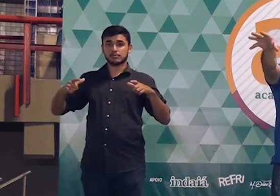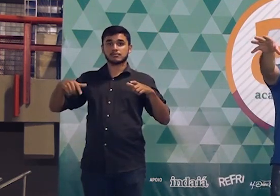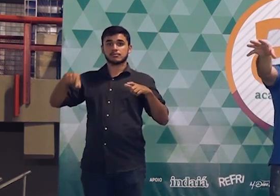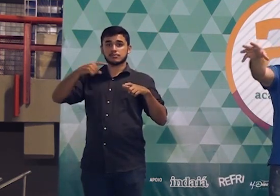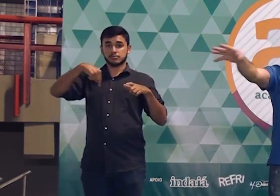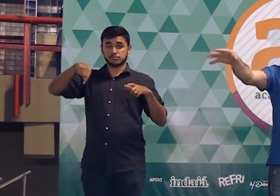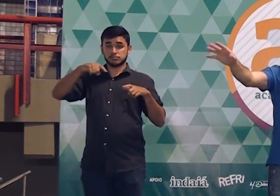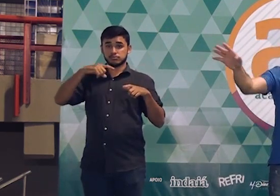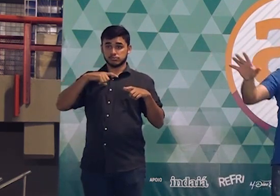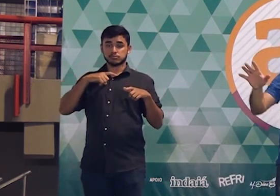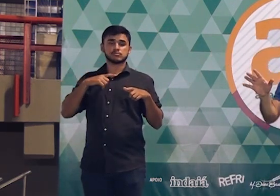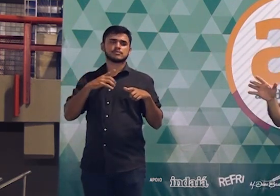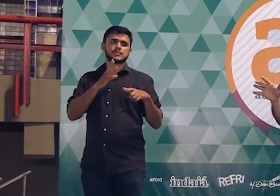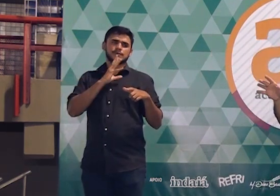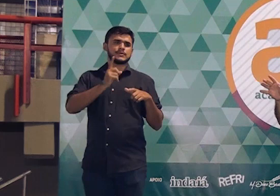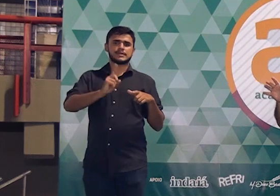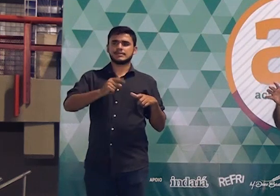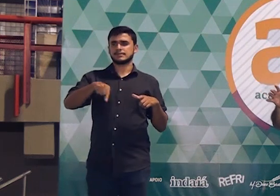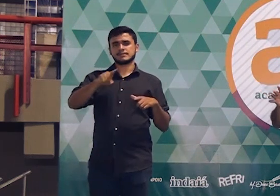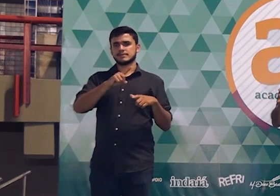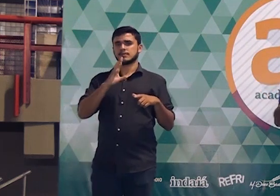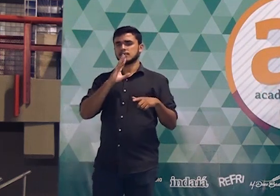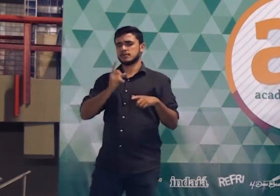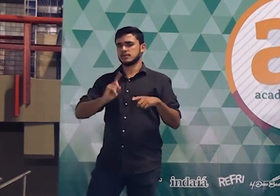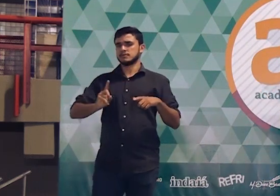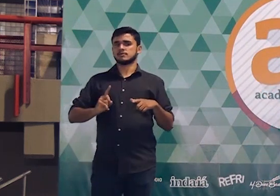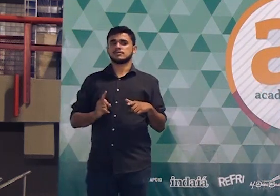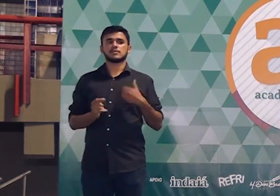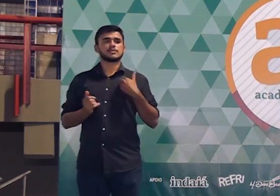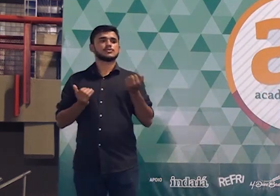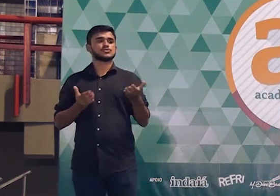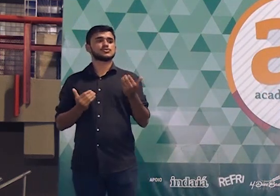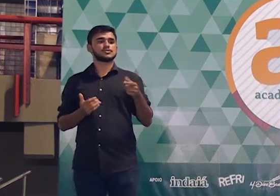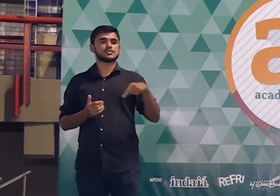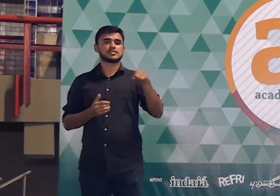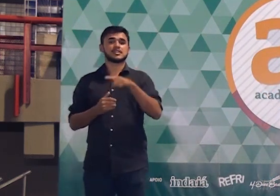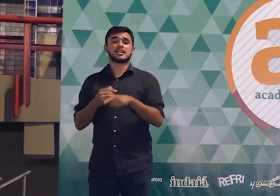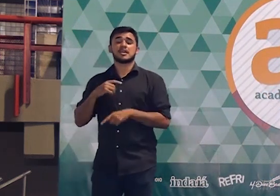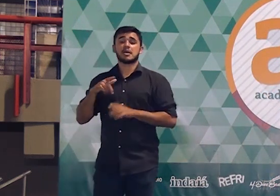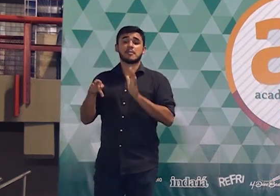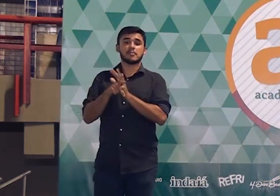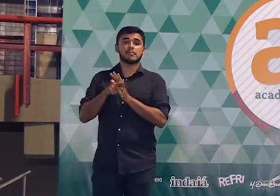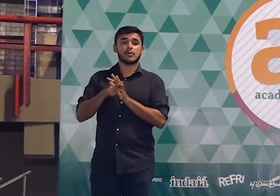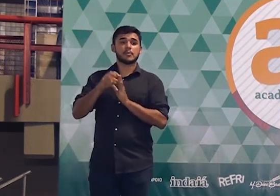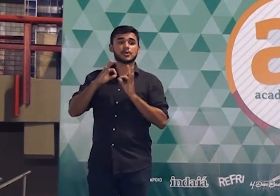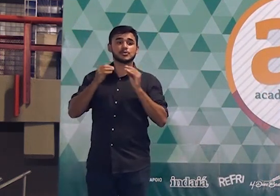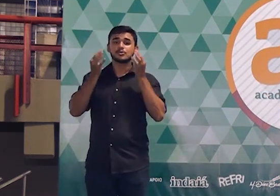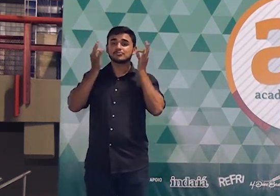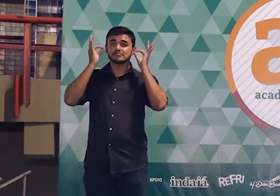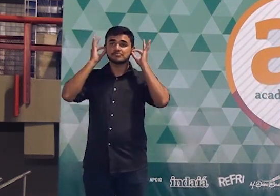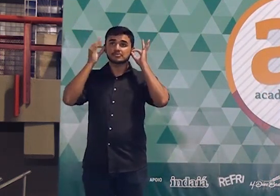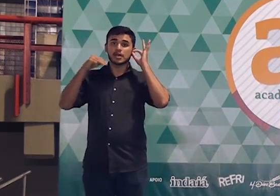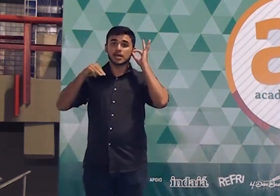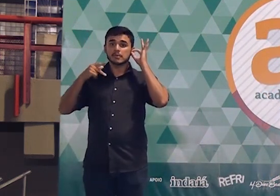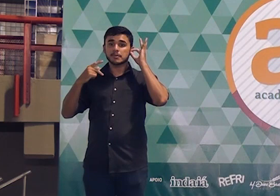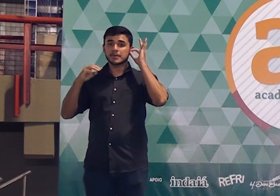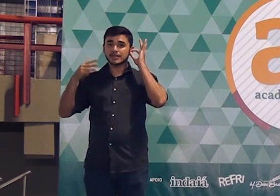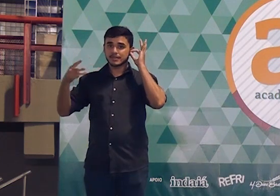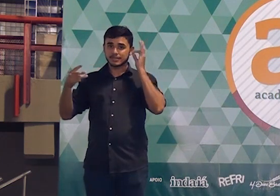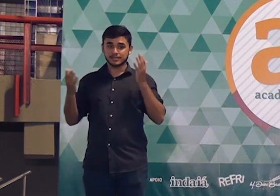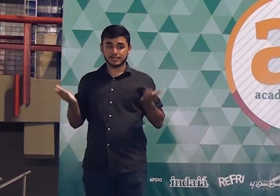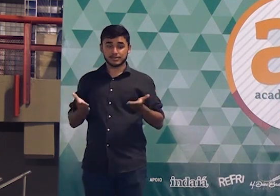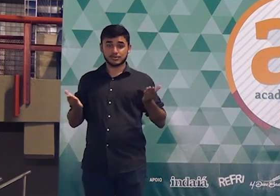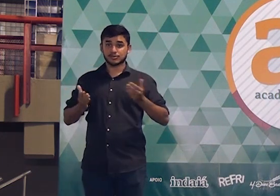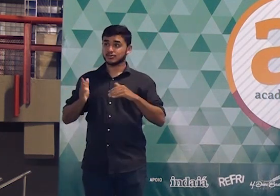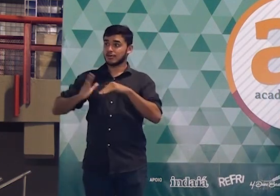meninos novos, sabe o que é isso não, tá? Esses meninos novos é do MP3 para frente. Hoje a gente está no MP 3200 e